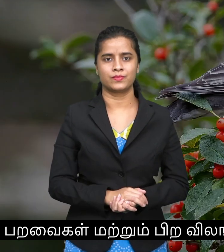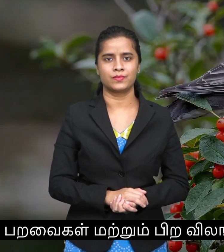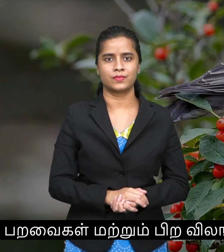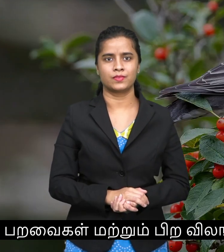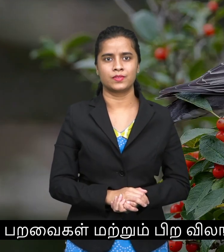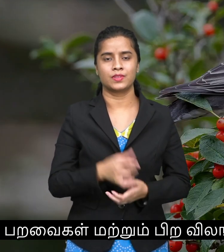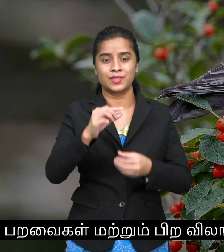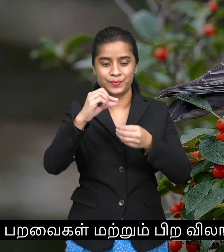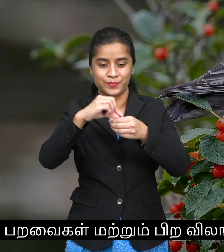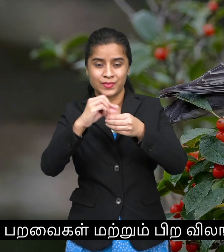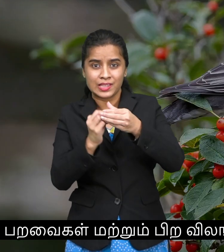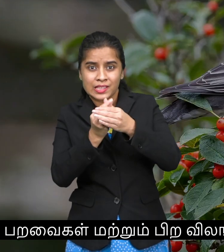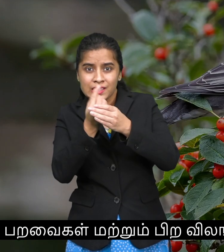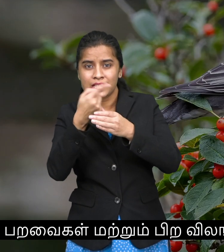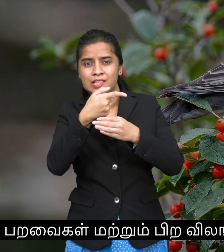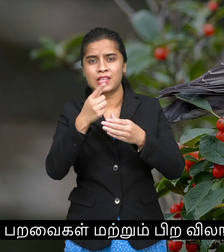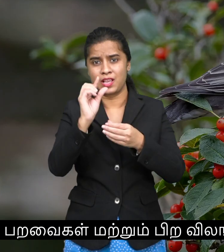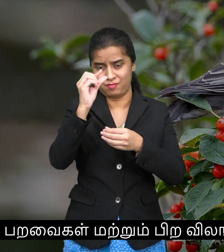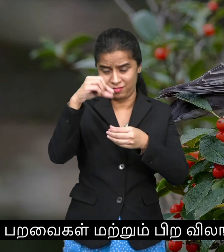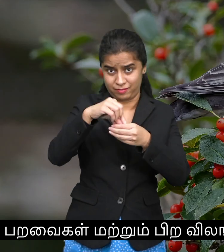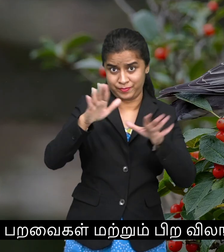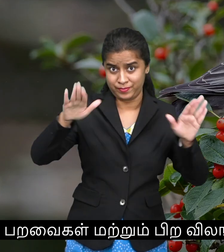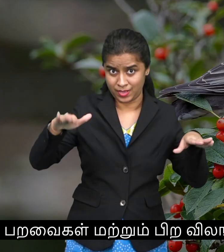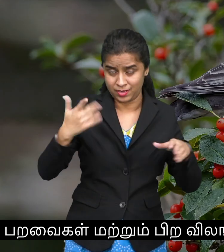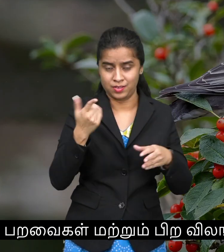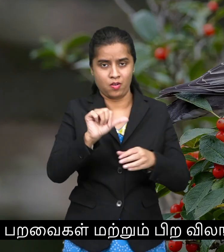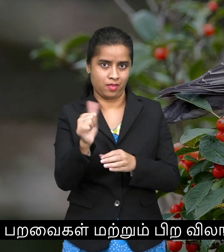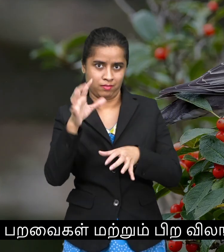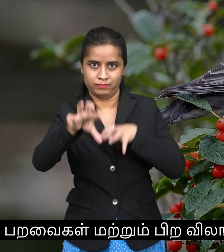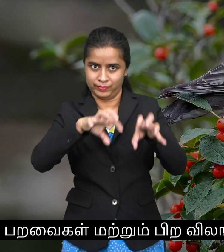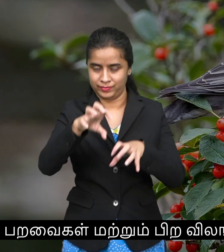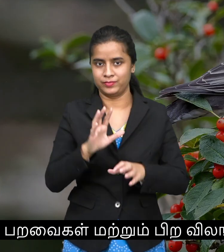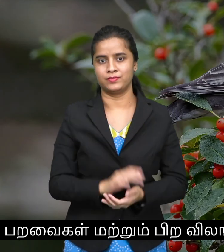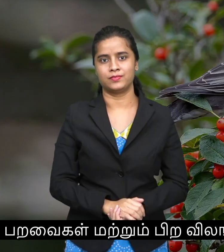பறவைகள் மற்றும் பிற விலங்குகள் மூலம் விதைகளை பரப்புதல்.